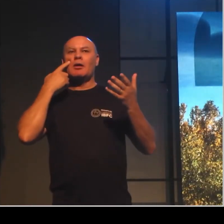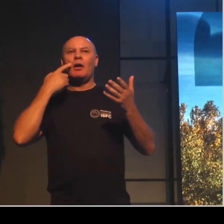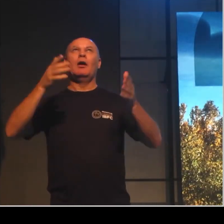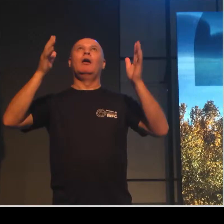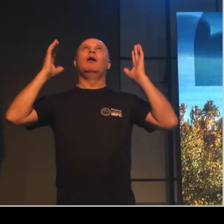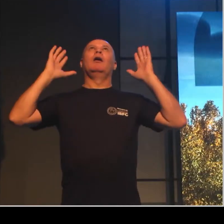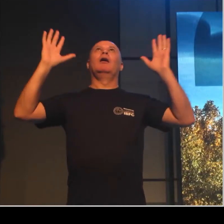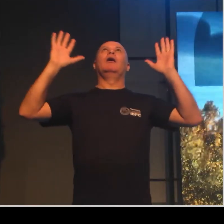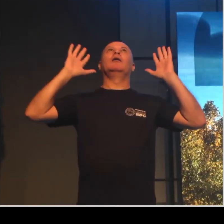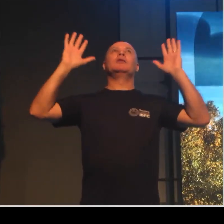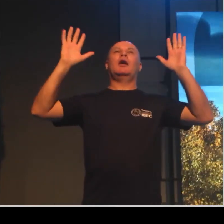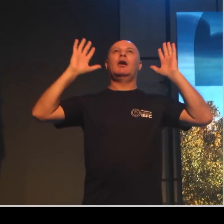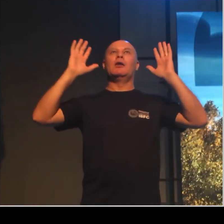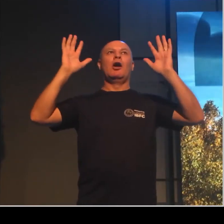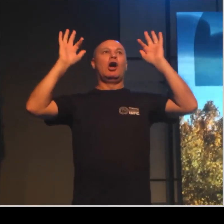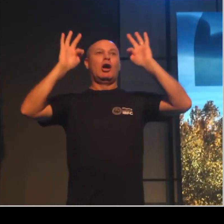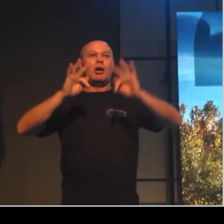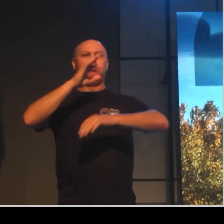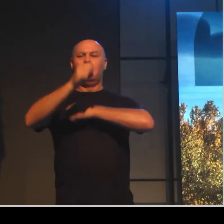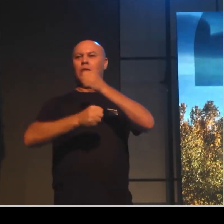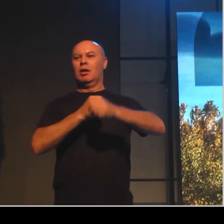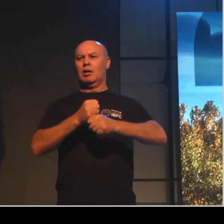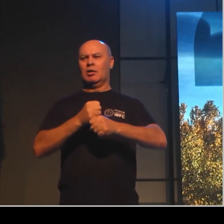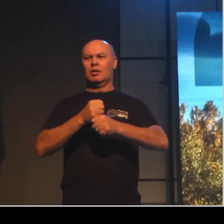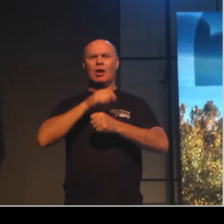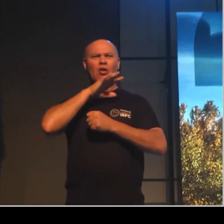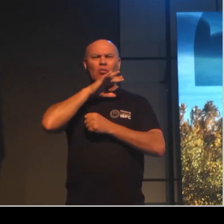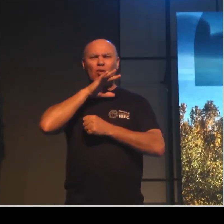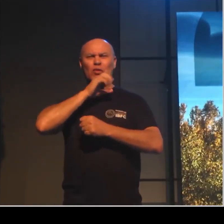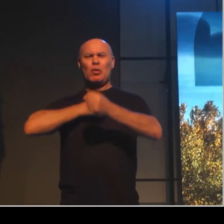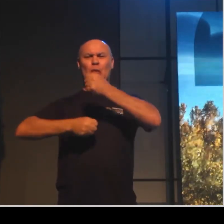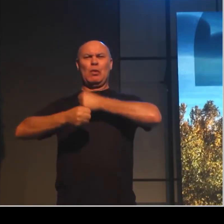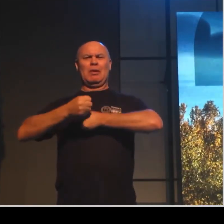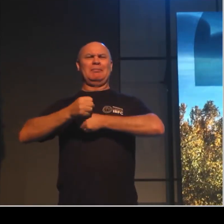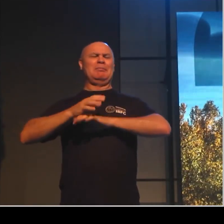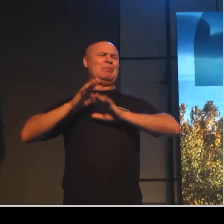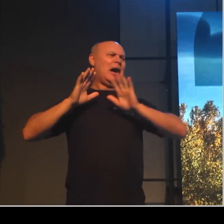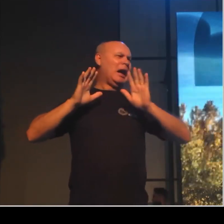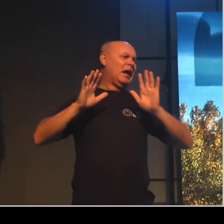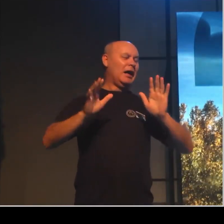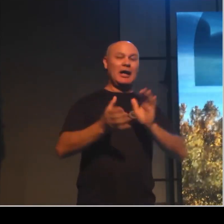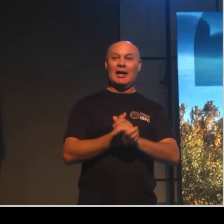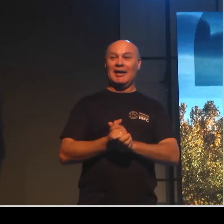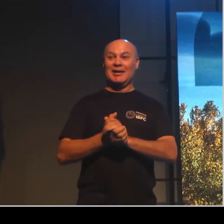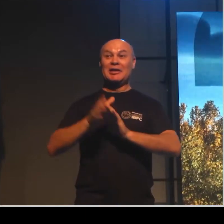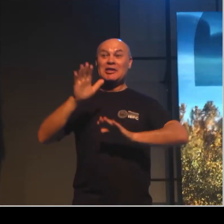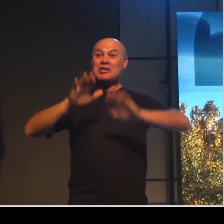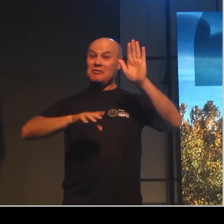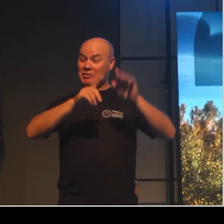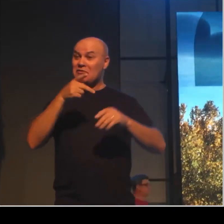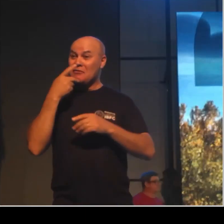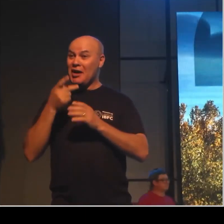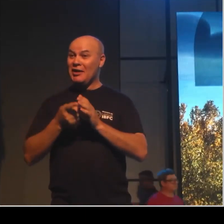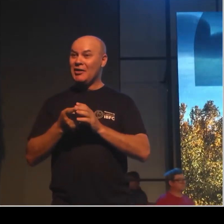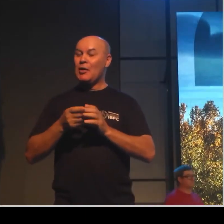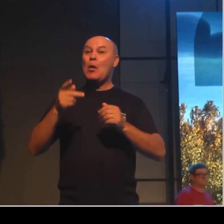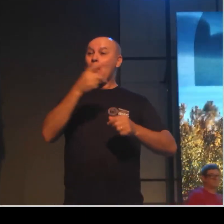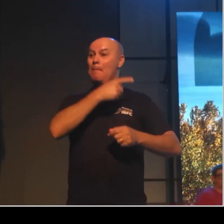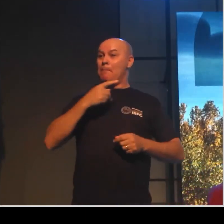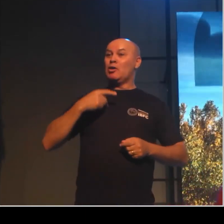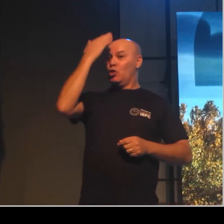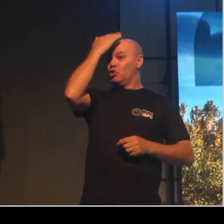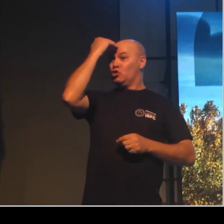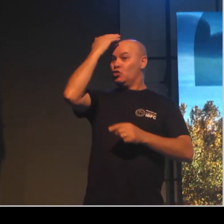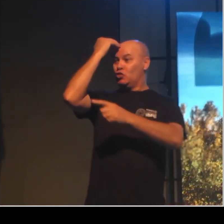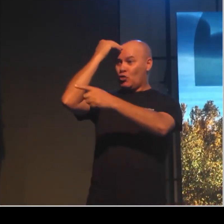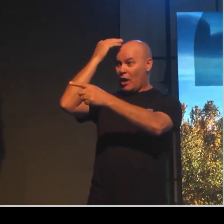terminou esse ano, que foi um ano terrível, foi um ano difícil. O Joel ficou 24 dias, né, Joel, no hospital?